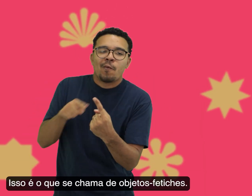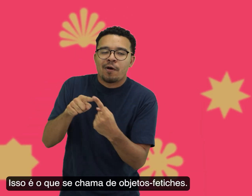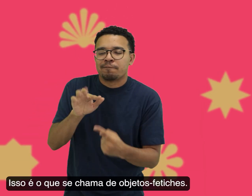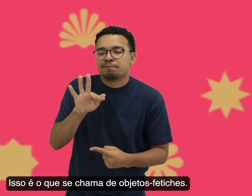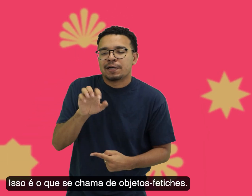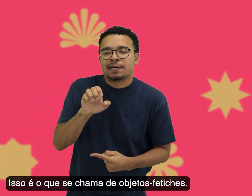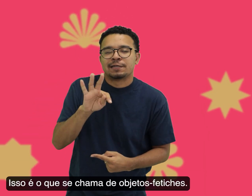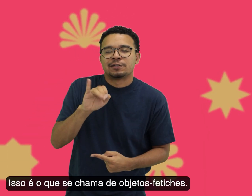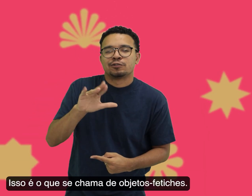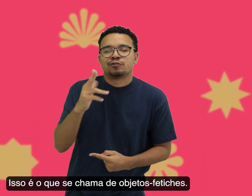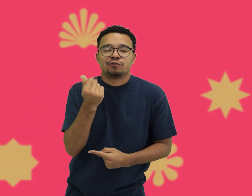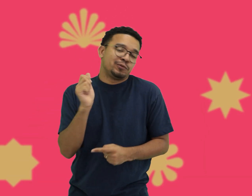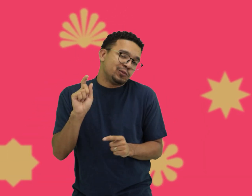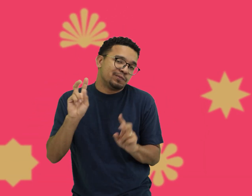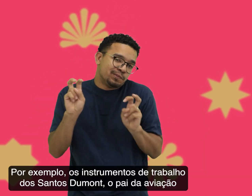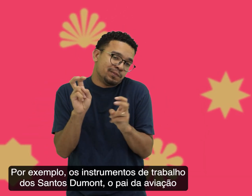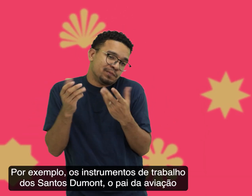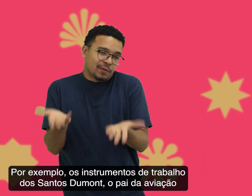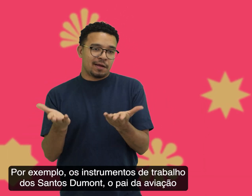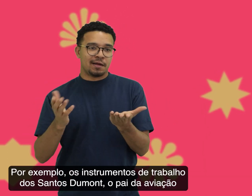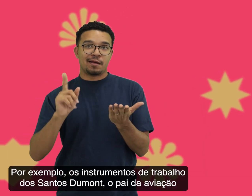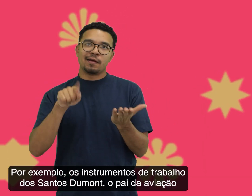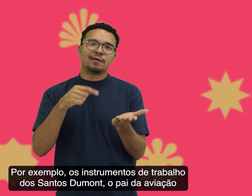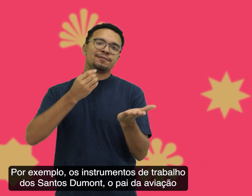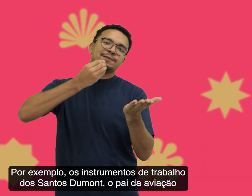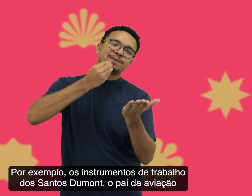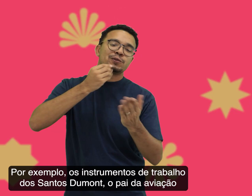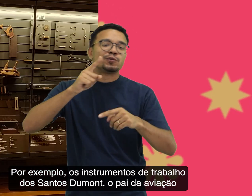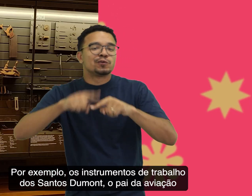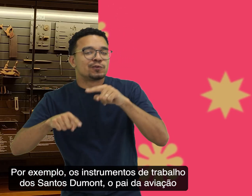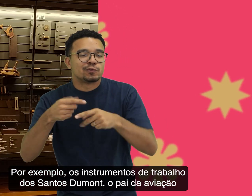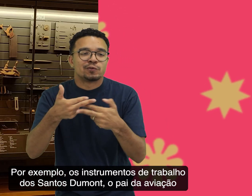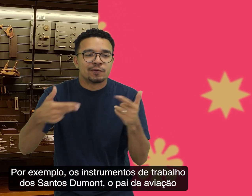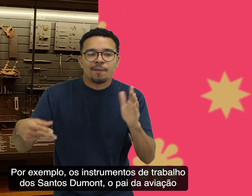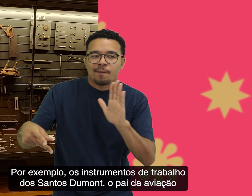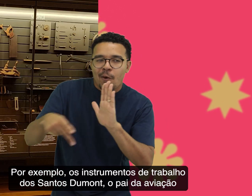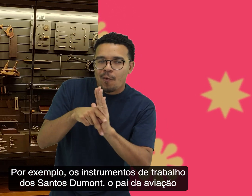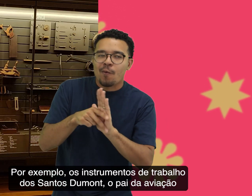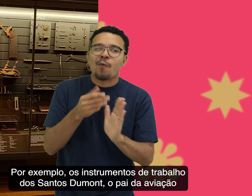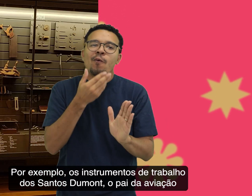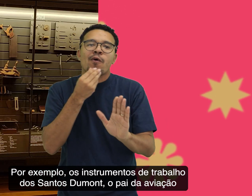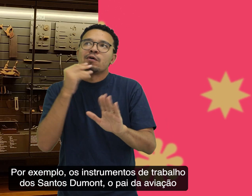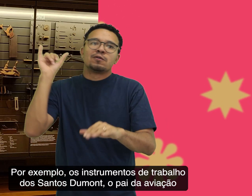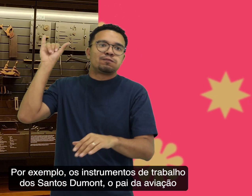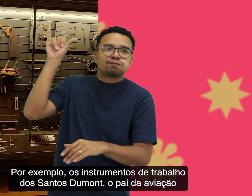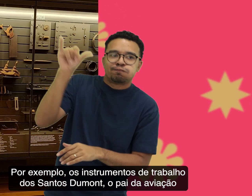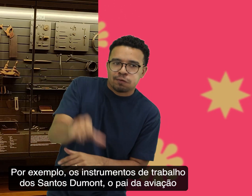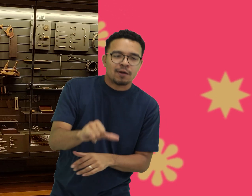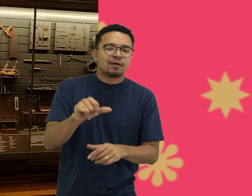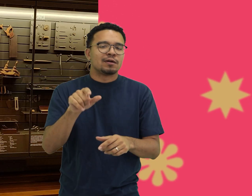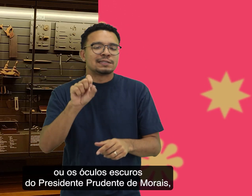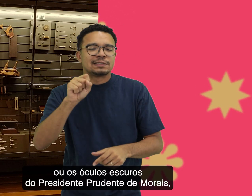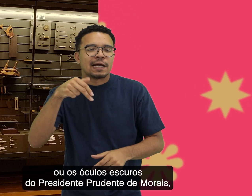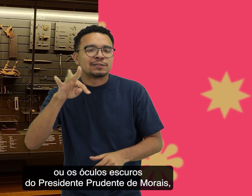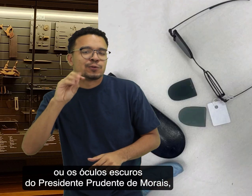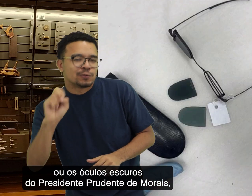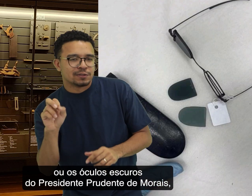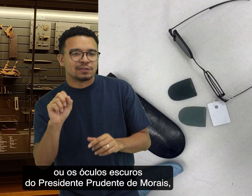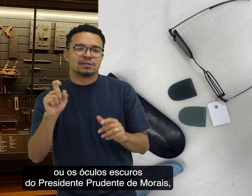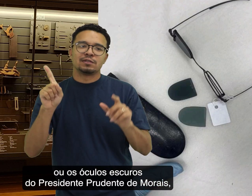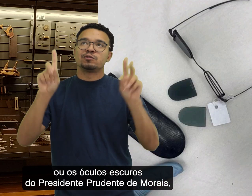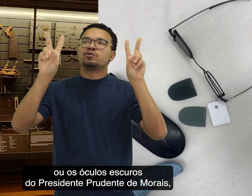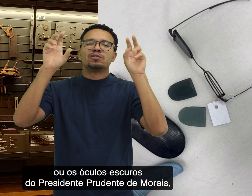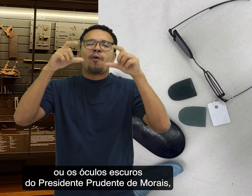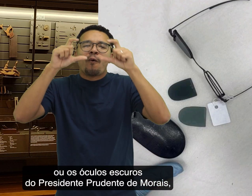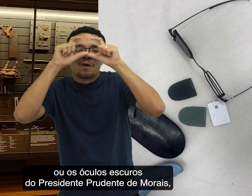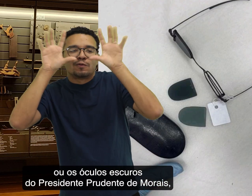chama de objetos fetiches. Por exemplo, os instrumentos de trabalho do Santos Dumont, o pai da aviação, ou